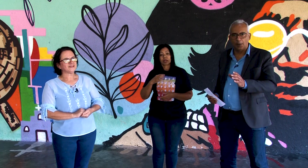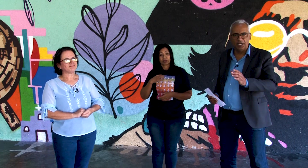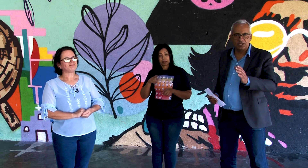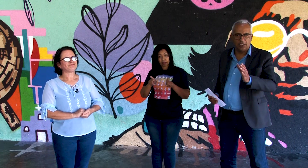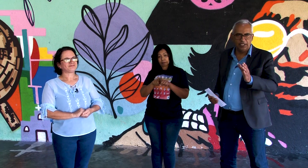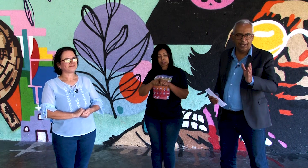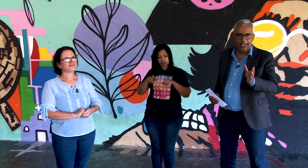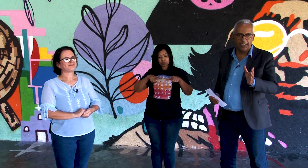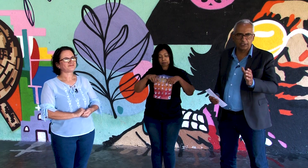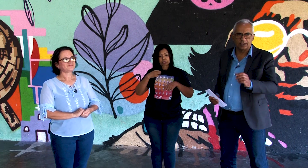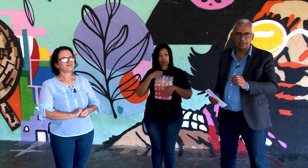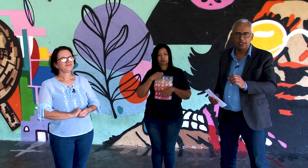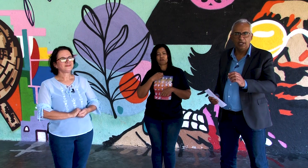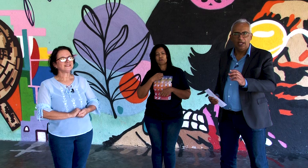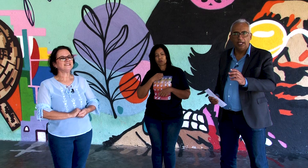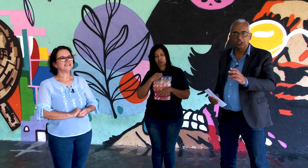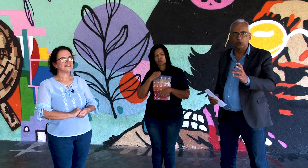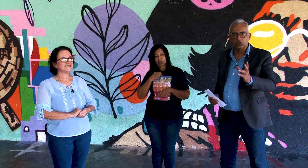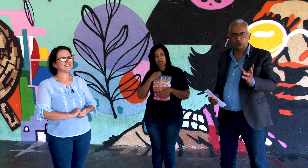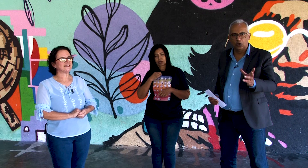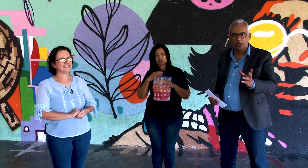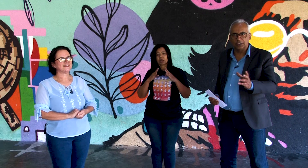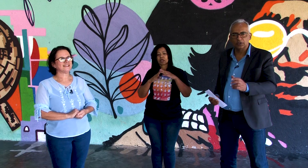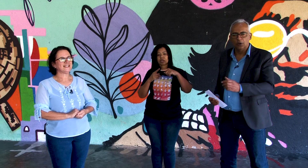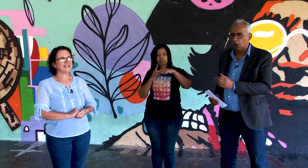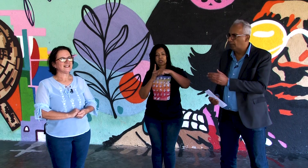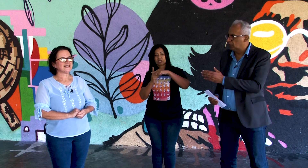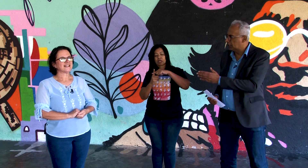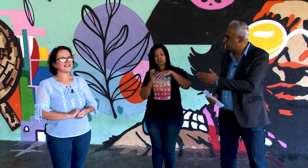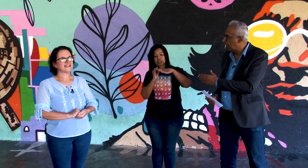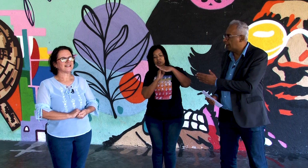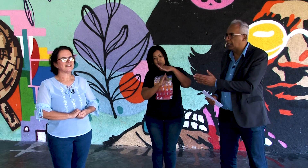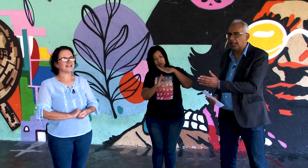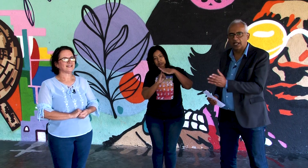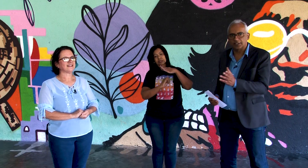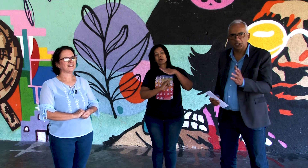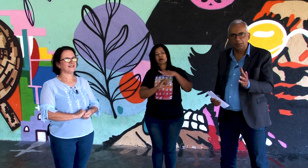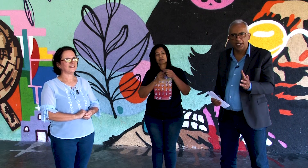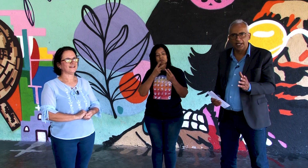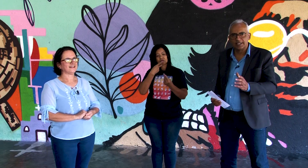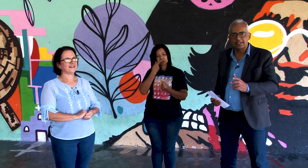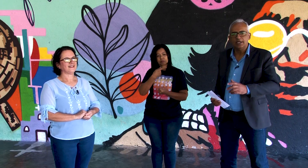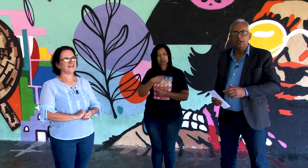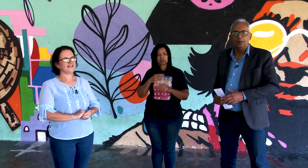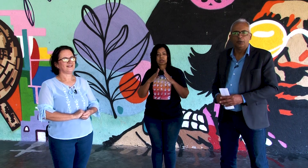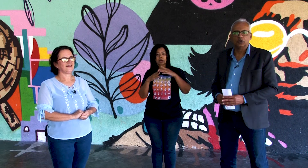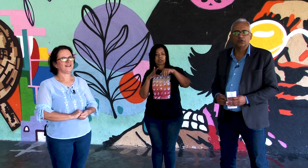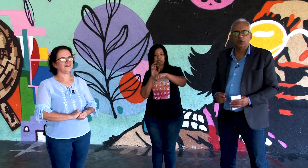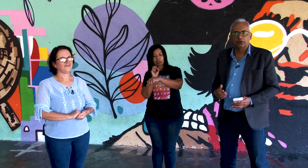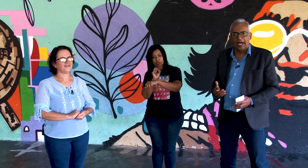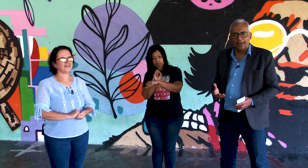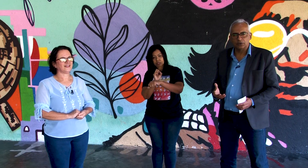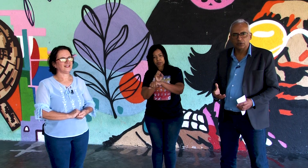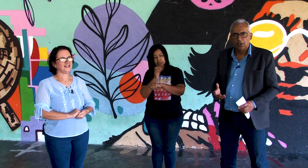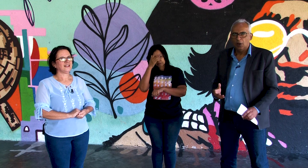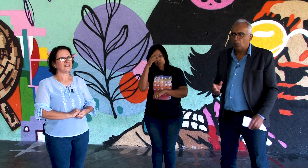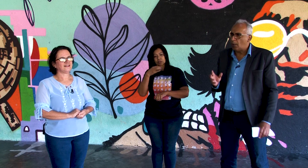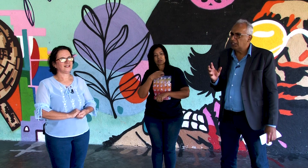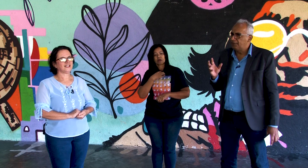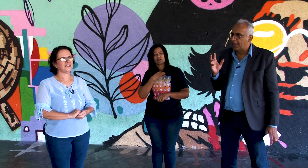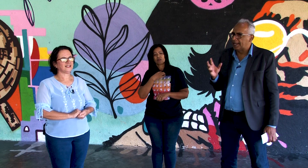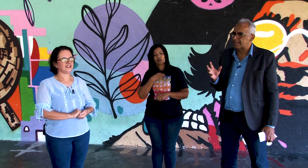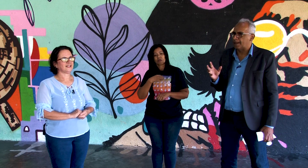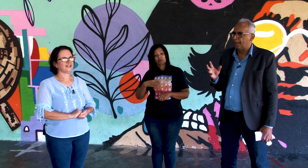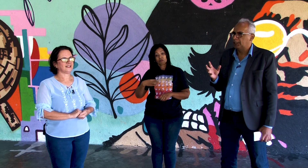e geralmente em igrejas, em instituições, como vocês falaram aqui da Casa da Esperança, muitos voluntários.